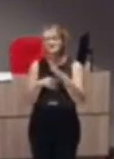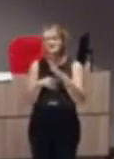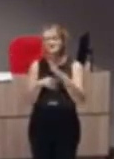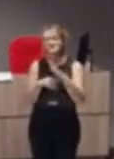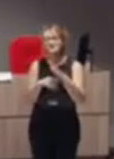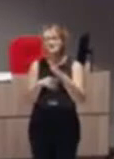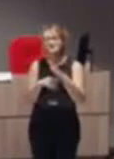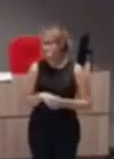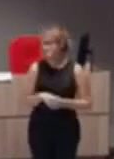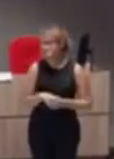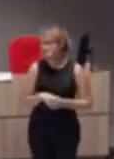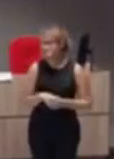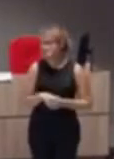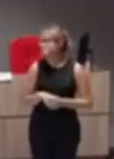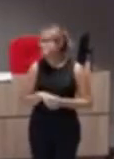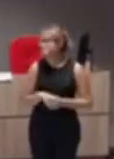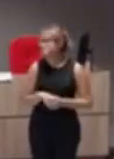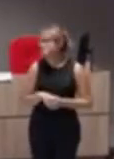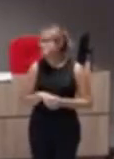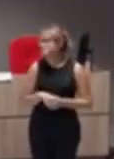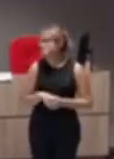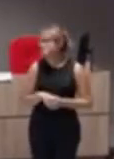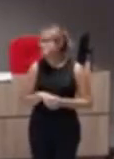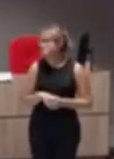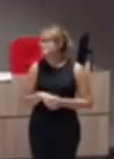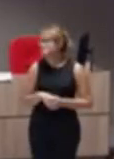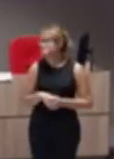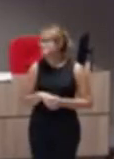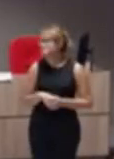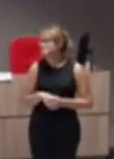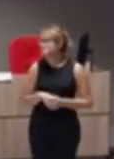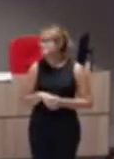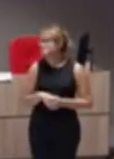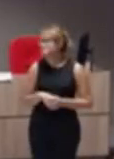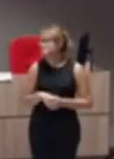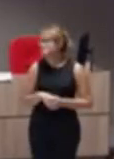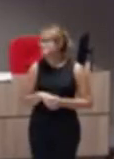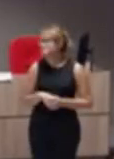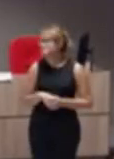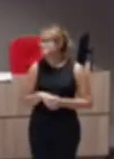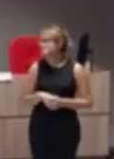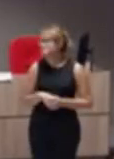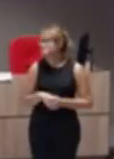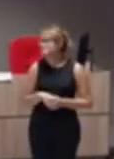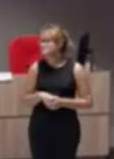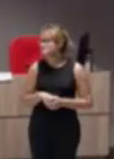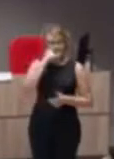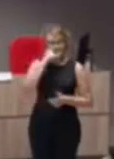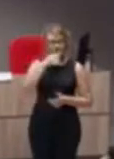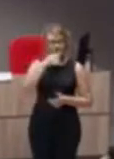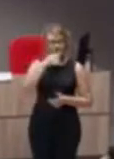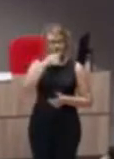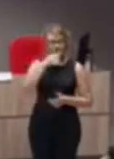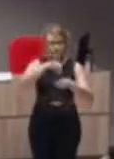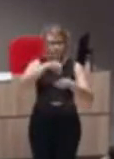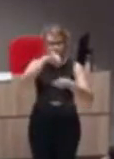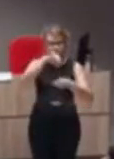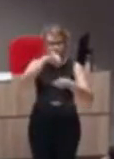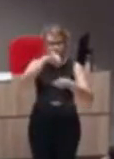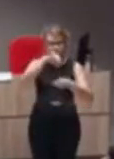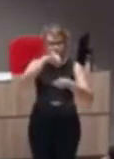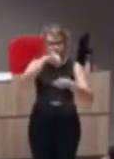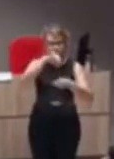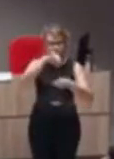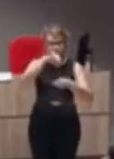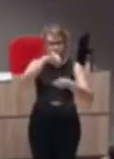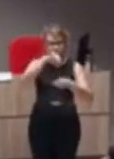participava disso. Aqui, não sei se dá para ver direito, mas ó, comissão de pão e chá, em que os voluntários têm uma lista, né,